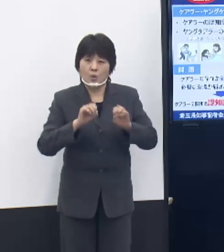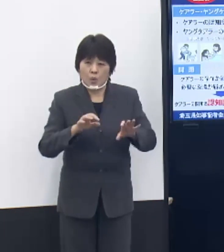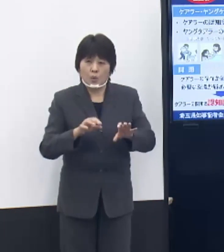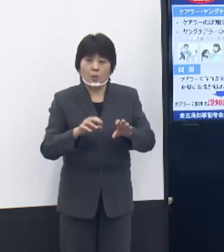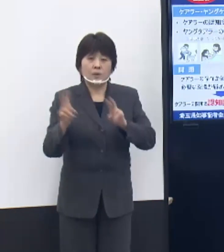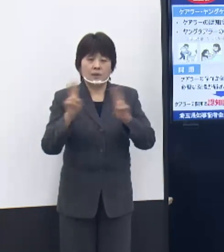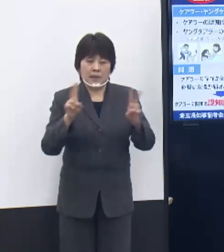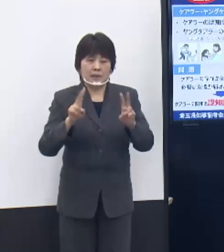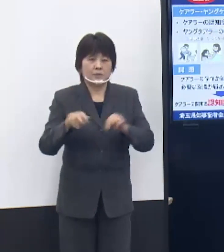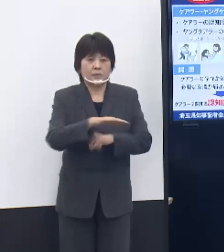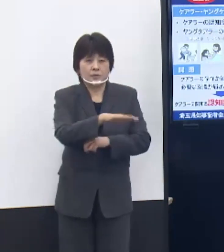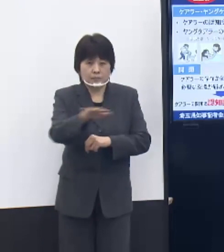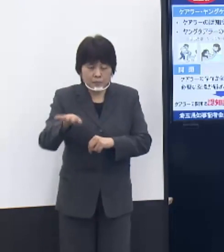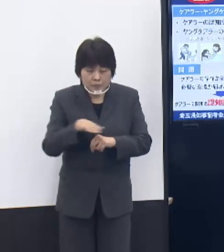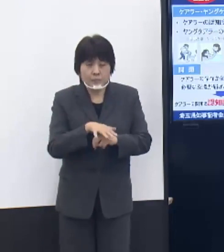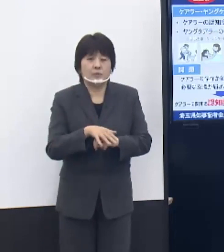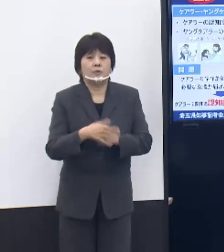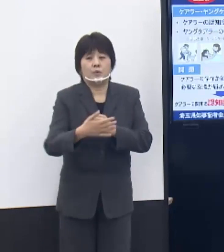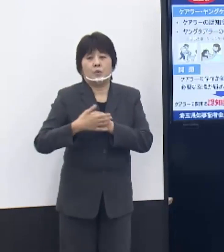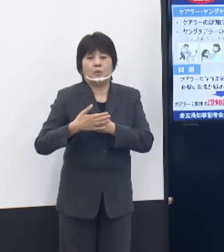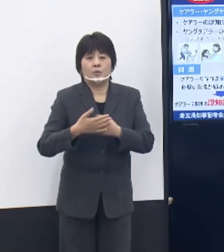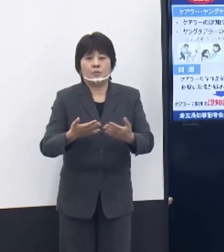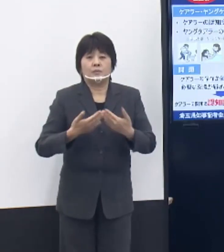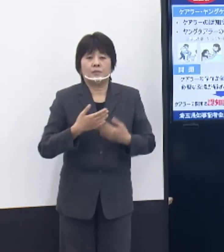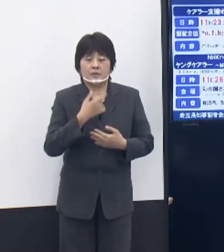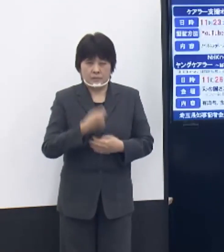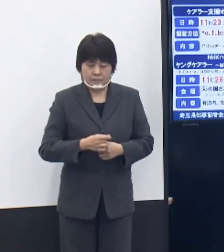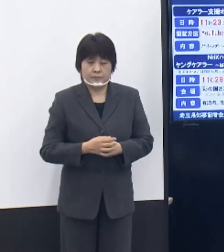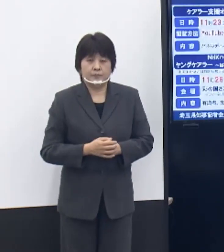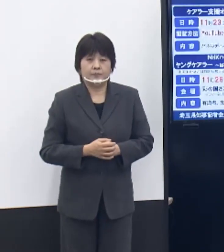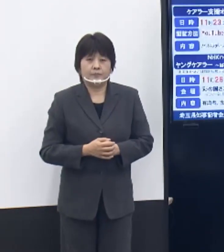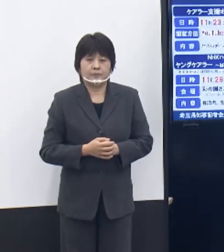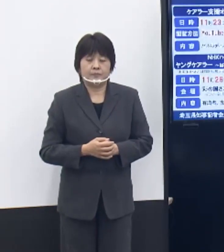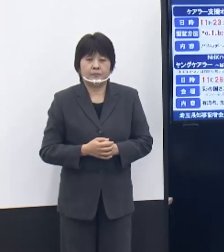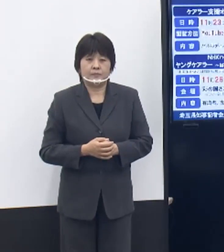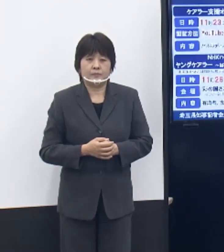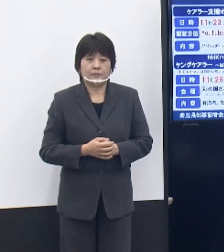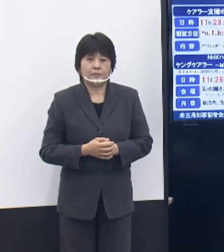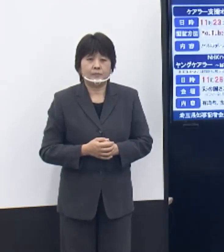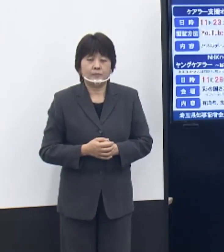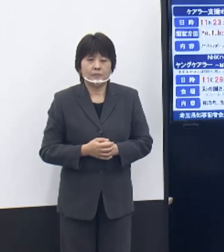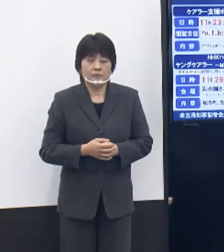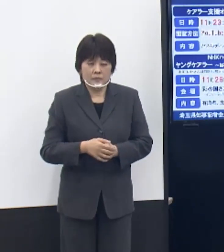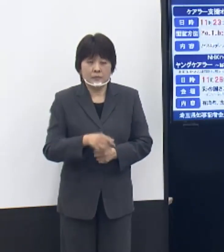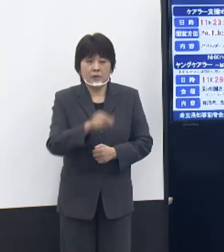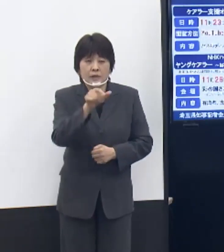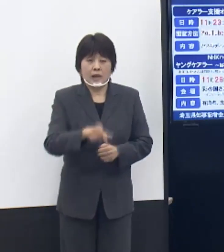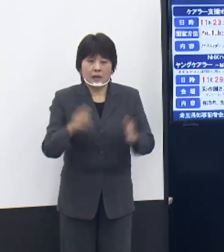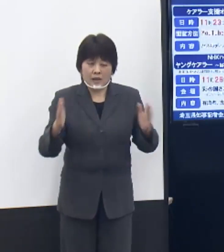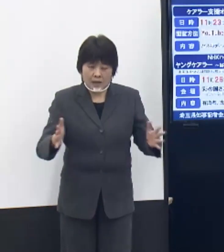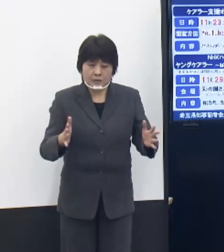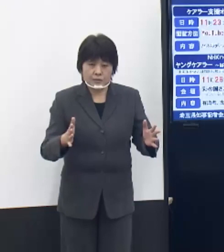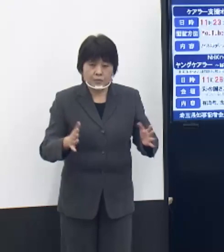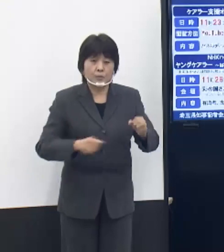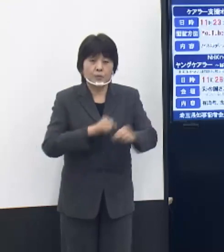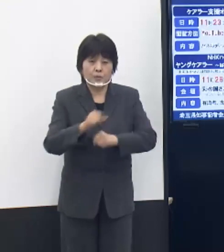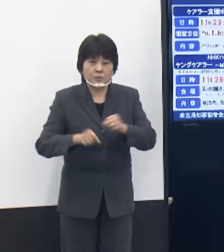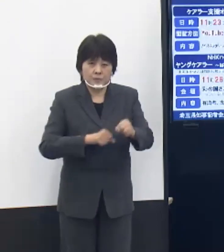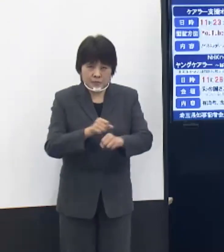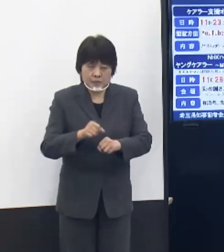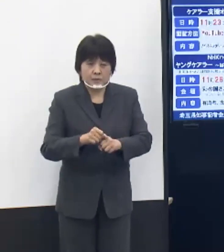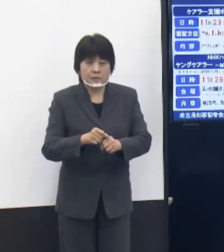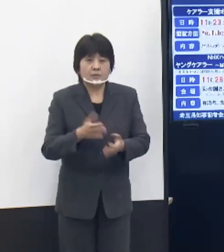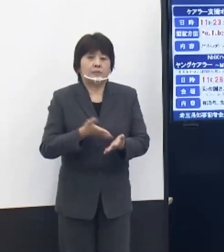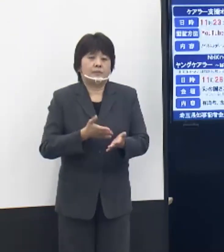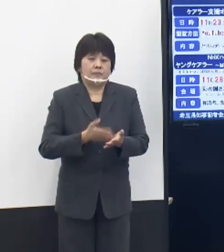にご協力をいただくこととしております。さて、ケアラー月間中の主な取り組みについてでござい